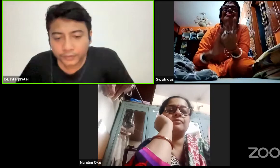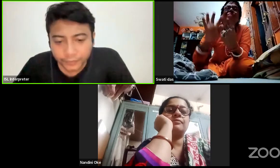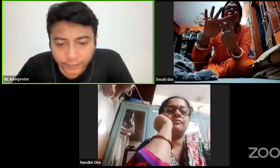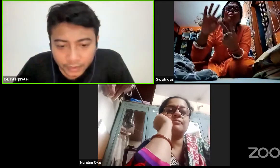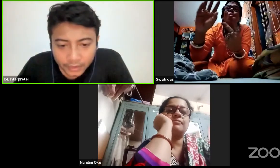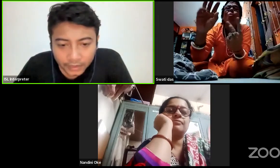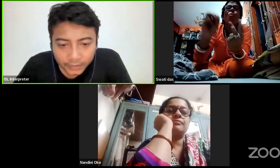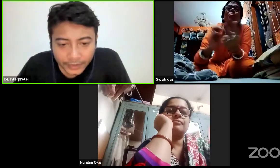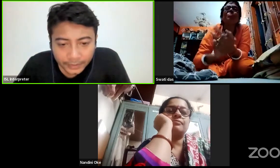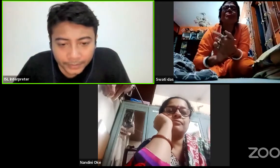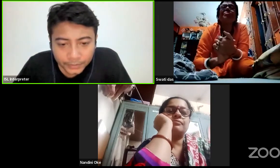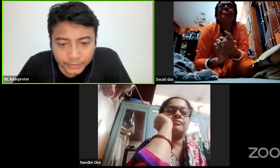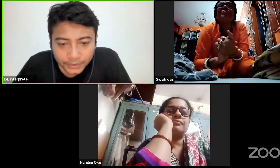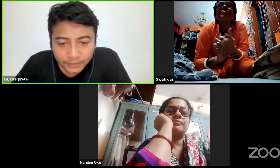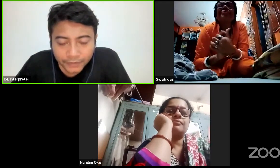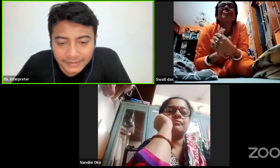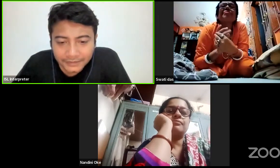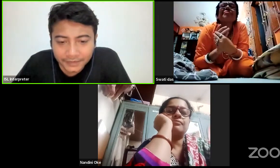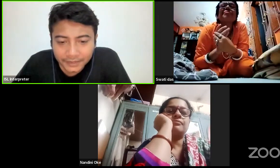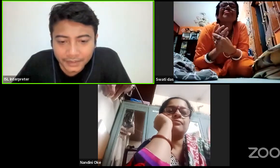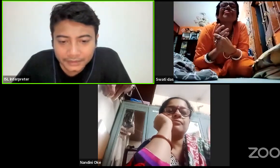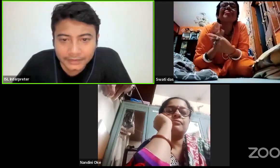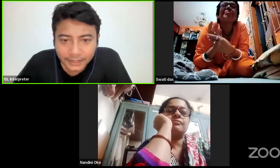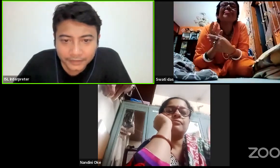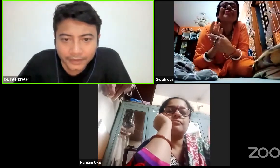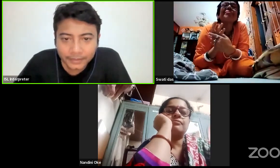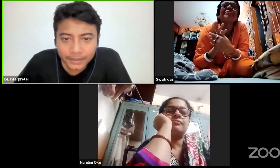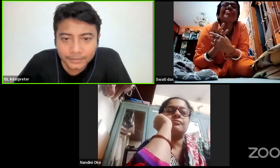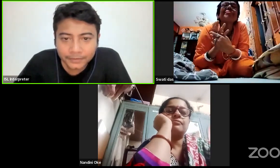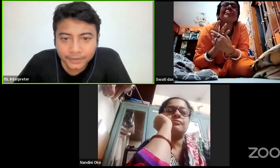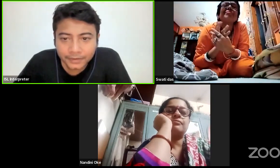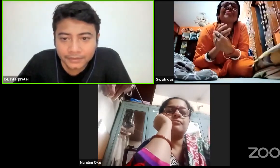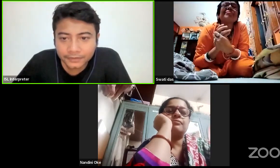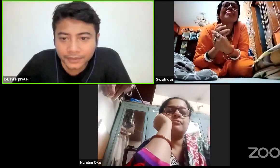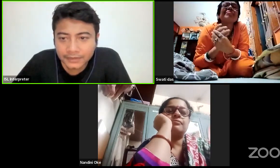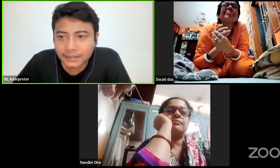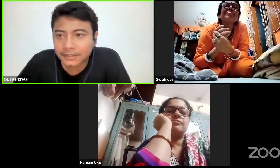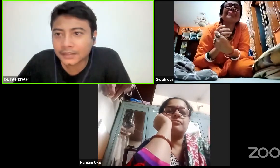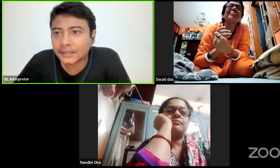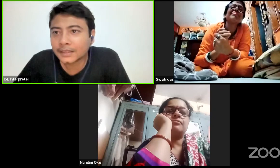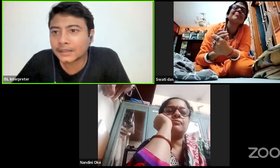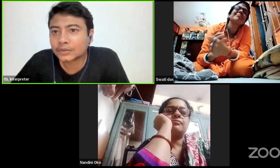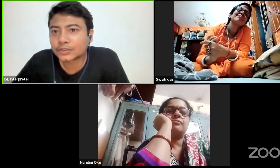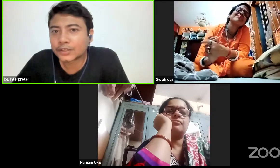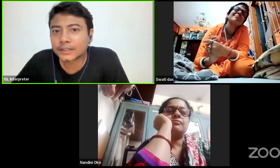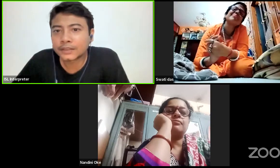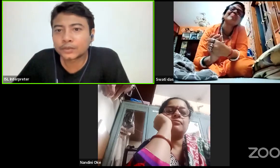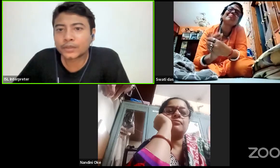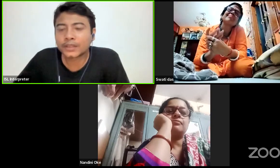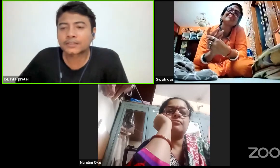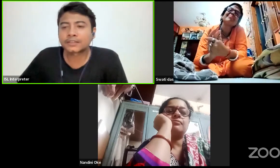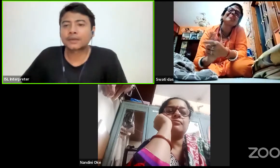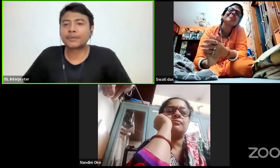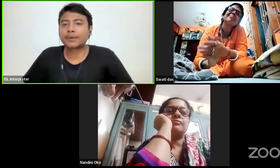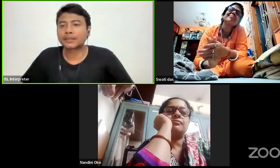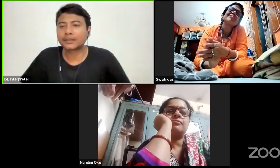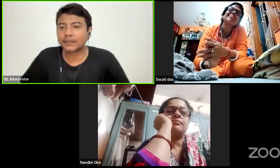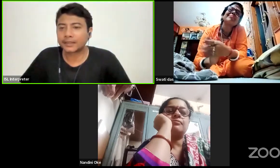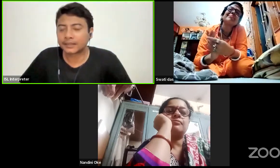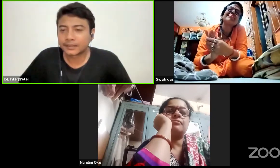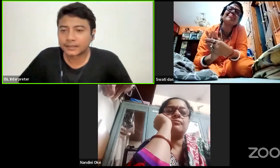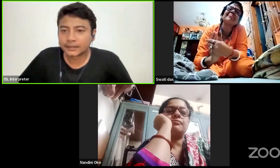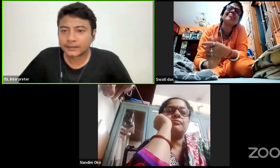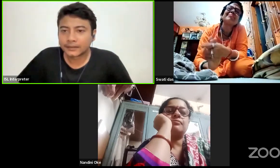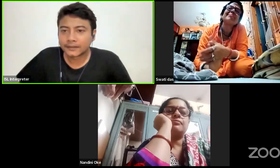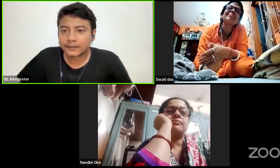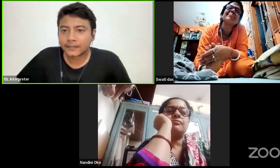हाँ, सो इफ कह रहे प्रभु जी अगर फास्टिंग वगैरह करते हैं, श्रावण के मास में फास्टिंग करते हैं या कुछ करते हैं, तो क्या कृष्ण हमें भक्ति